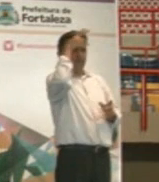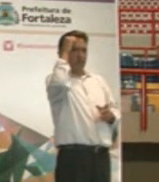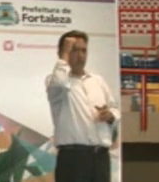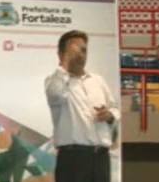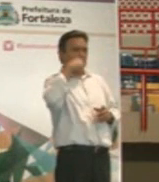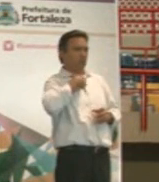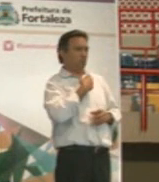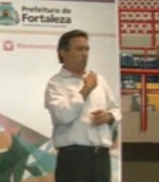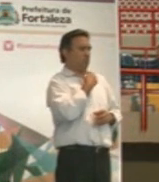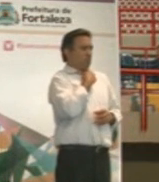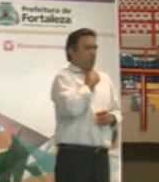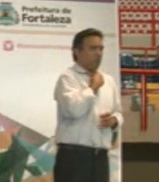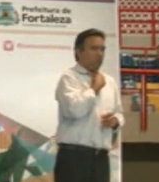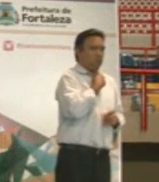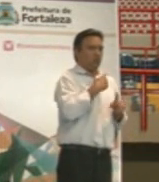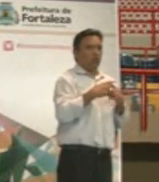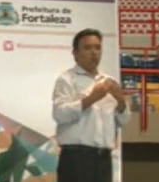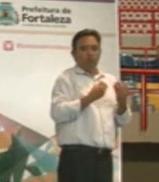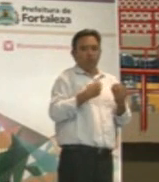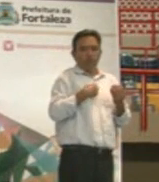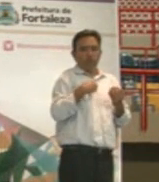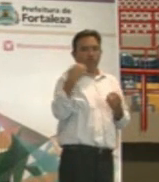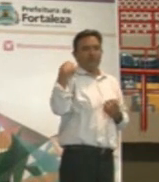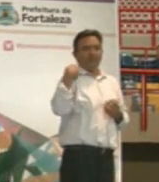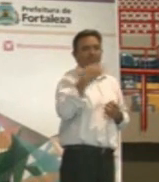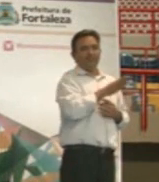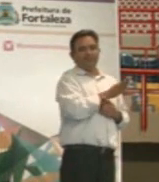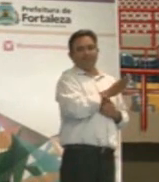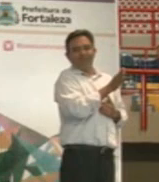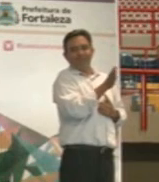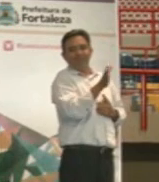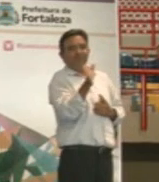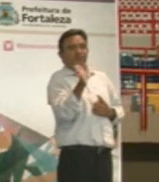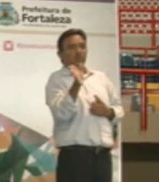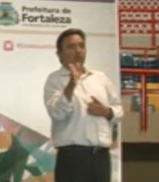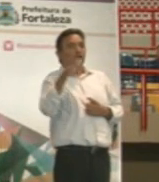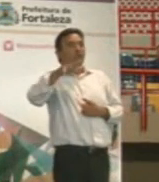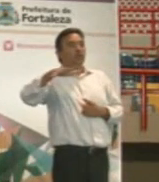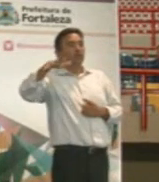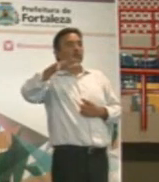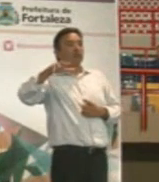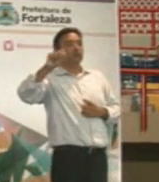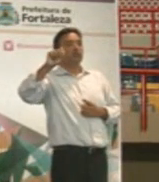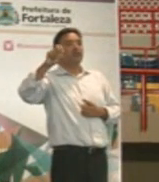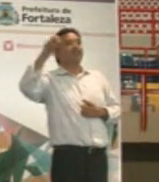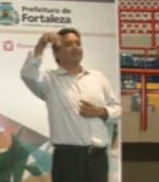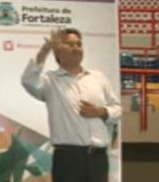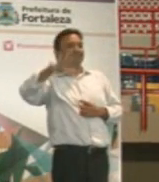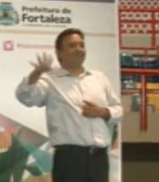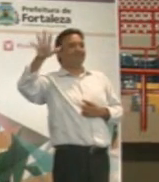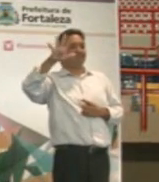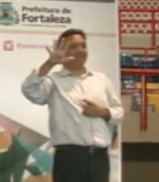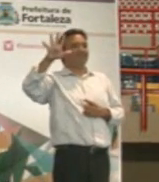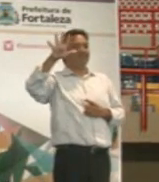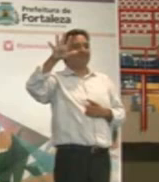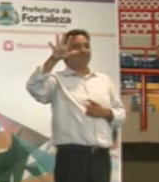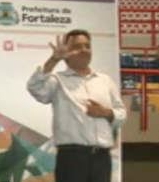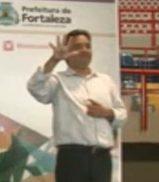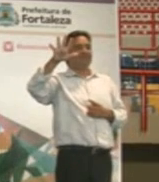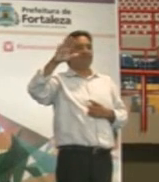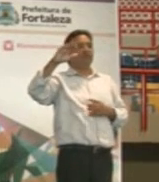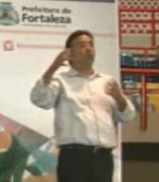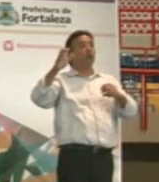começar a desviar aqui para a direita, ó. Aí eu estou desviando para qual região? Região Nordeste. Quais